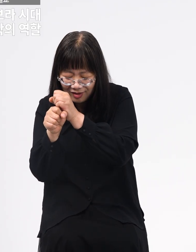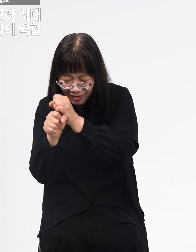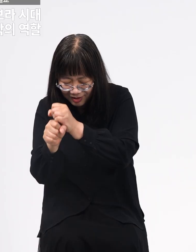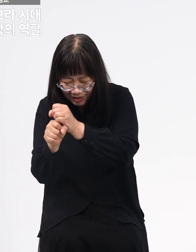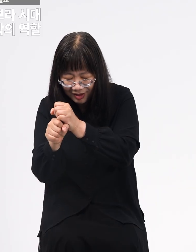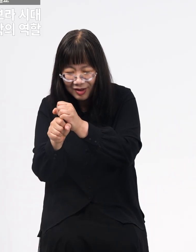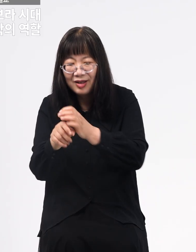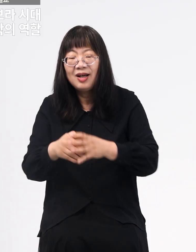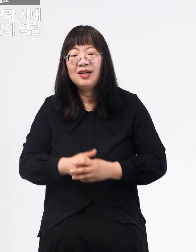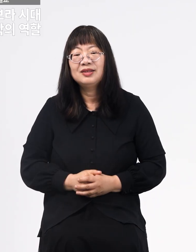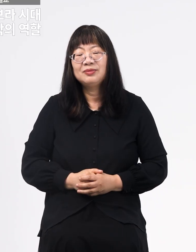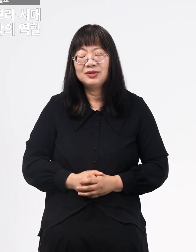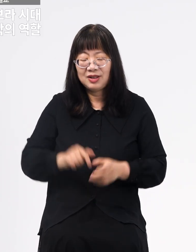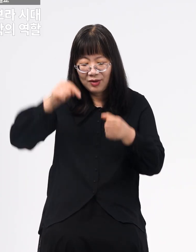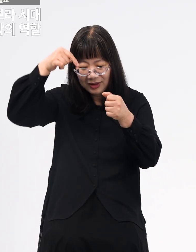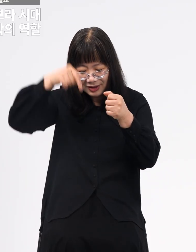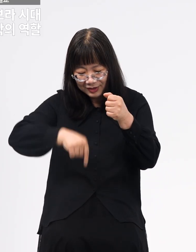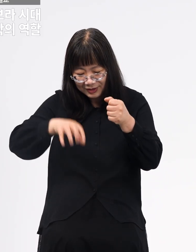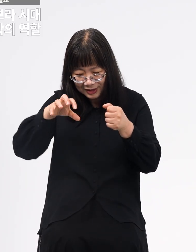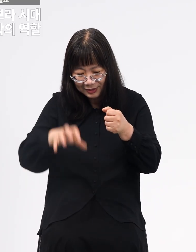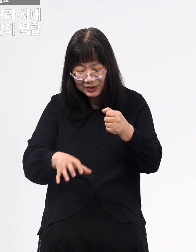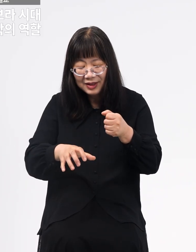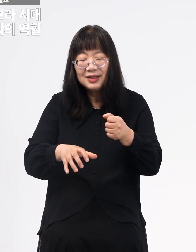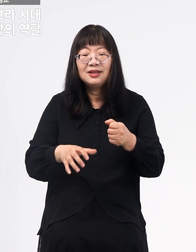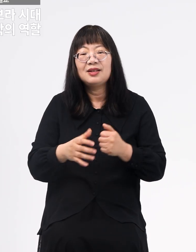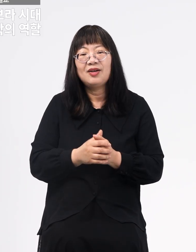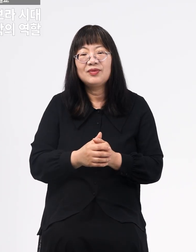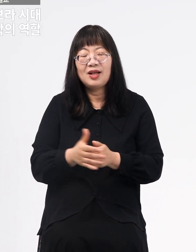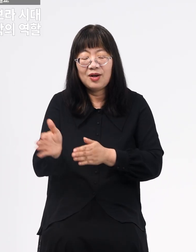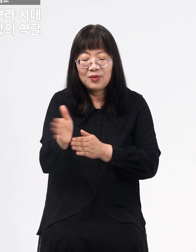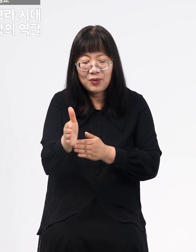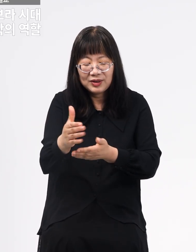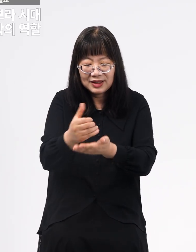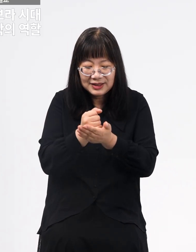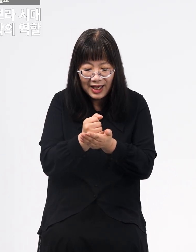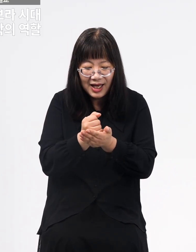의지하여 깊은 곳에 금을 던져